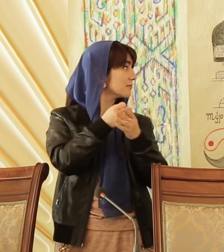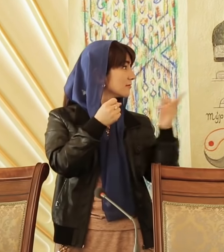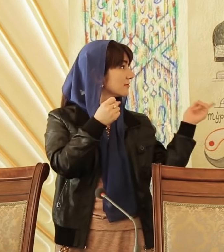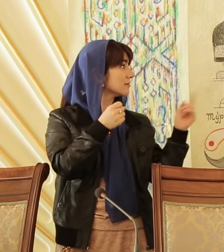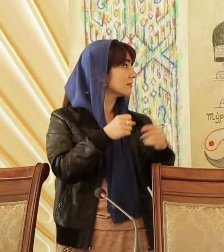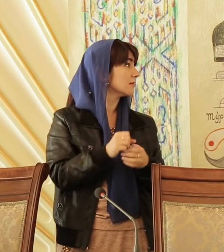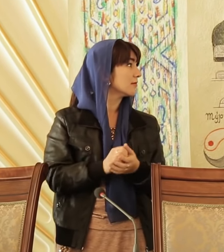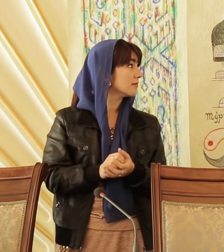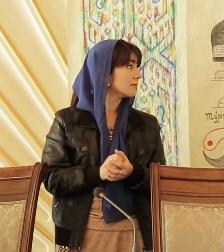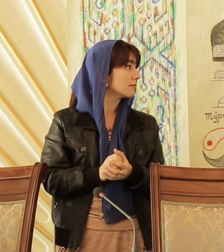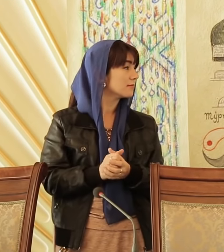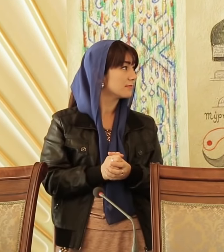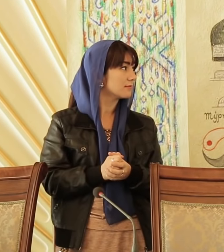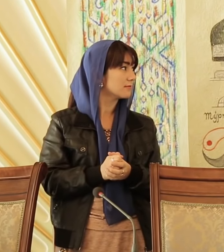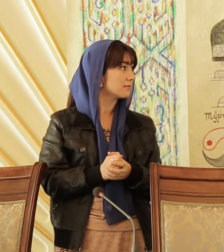A'dan Y'gacha.